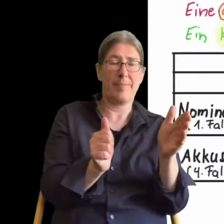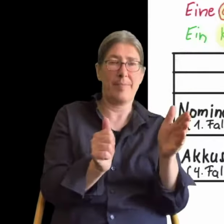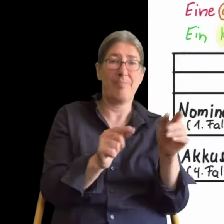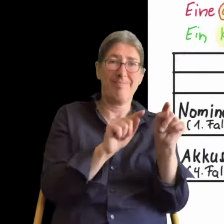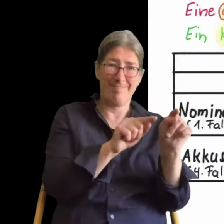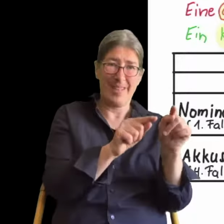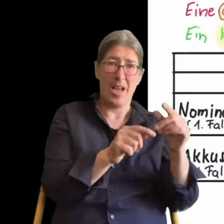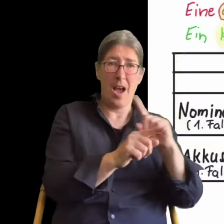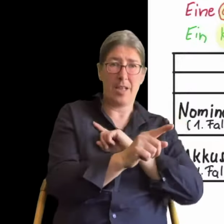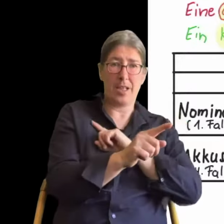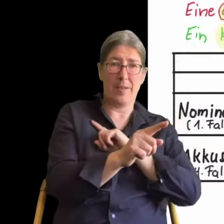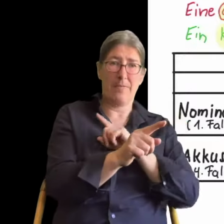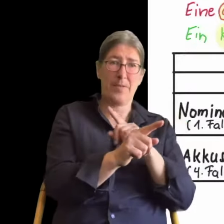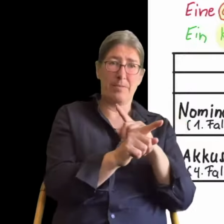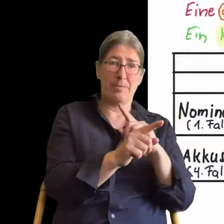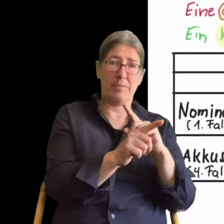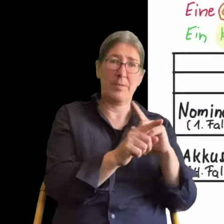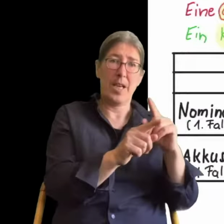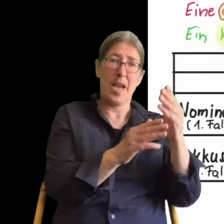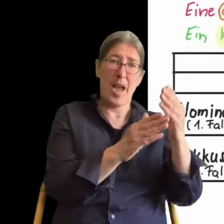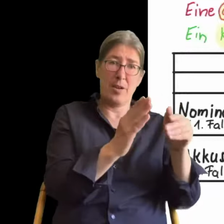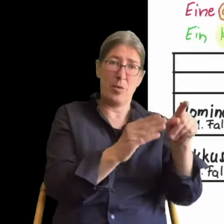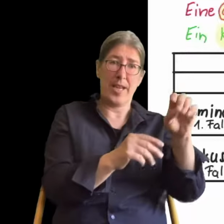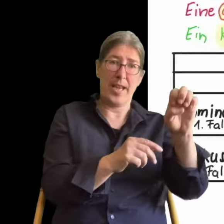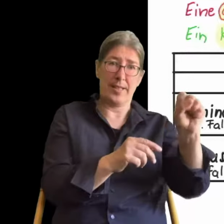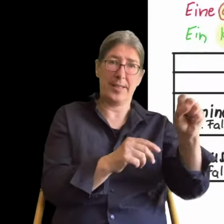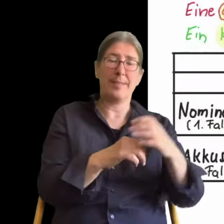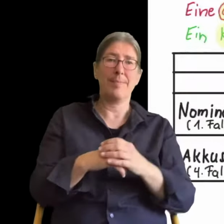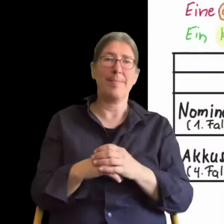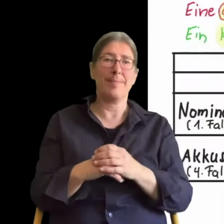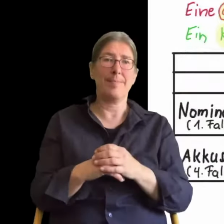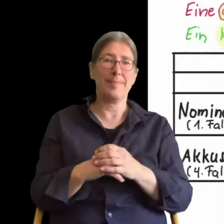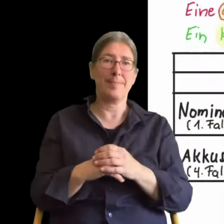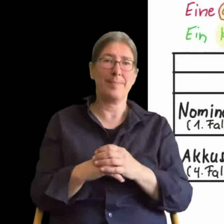bekommt das attributive Adjektiv die Endung ES.